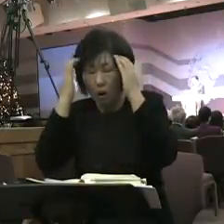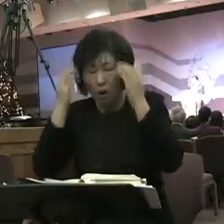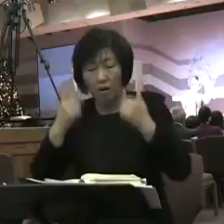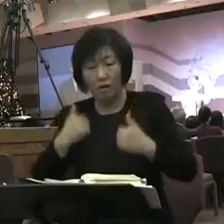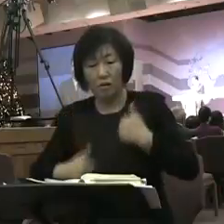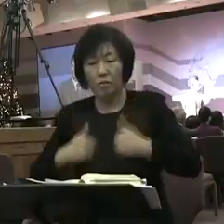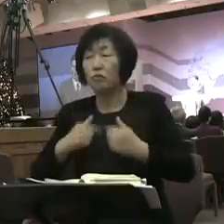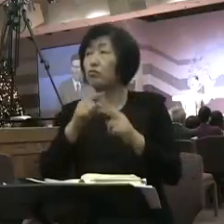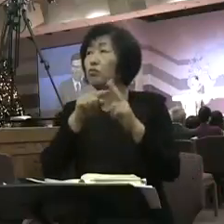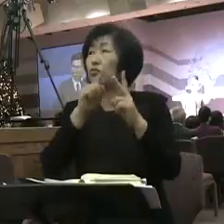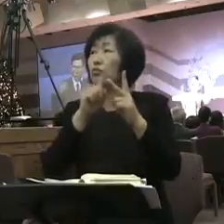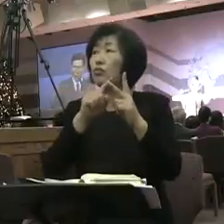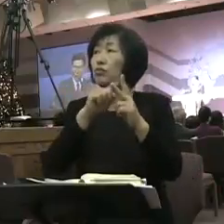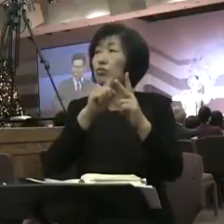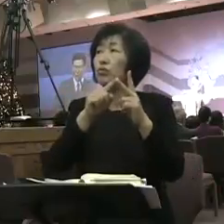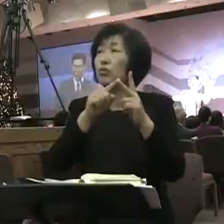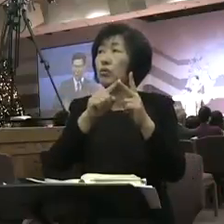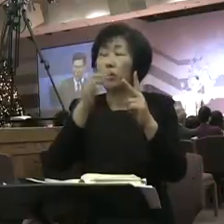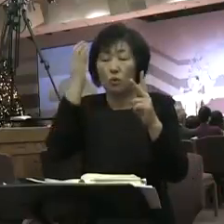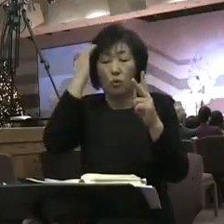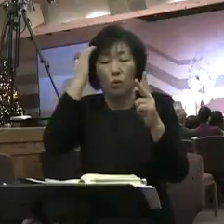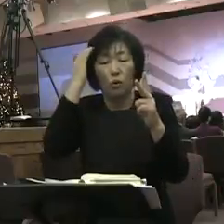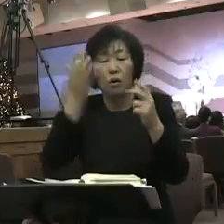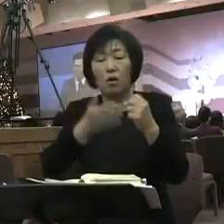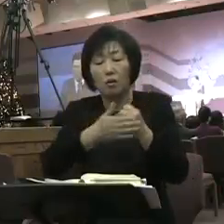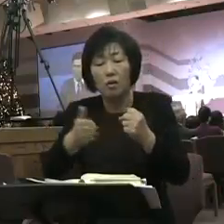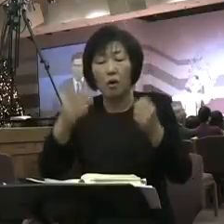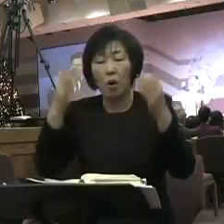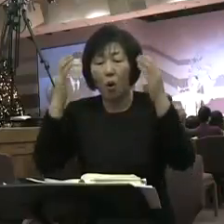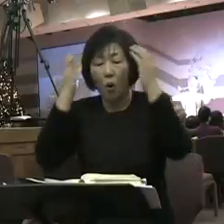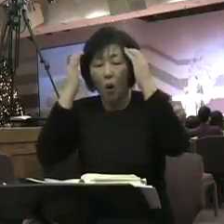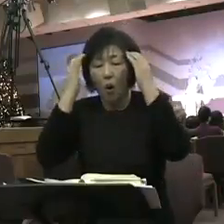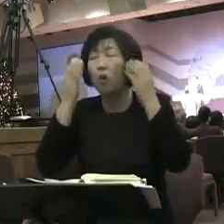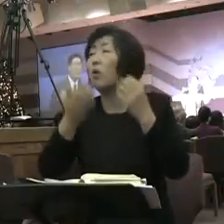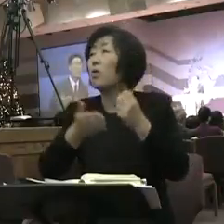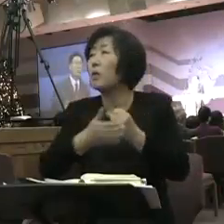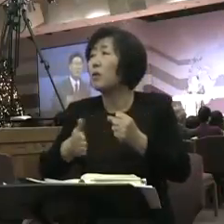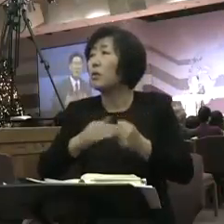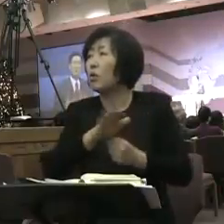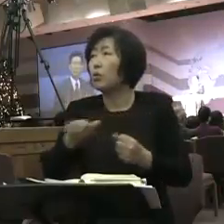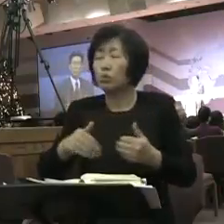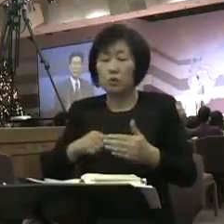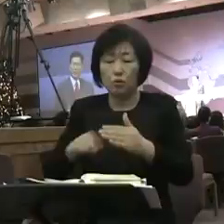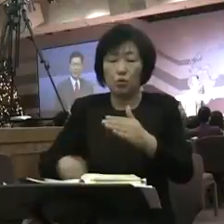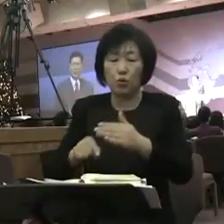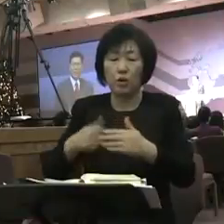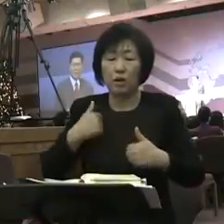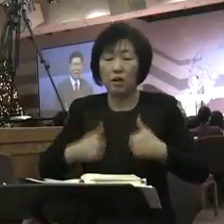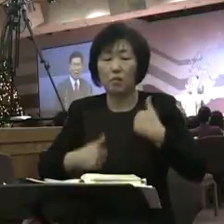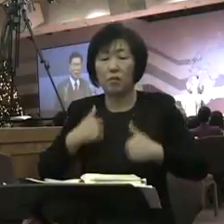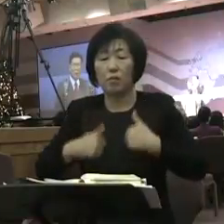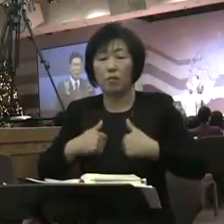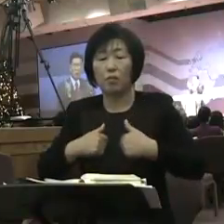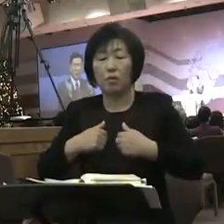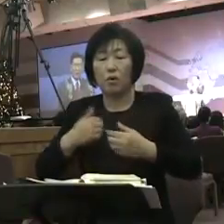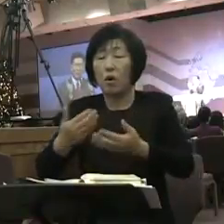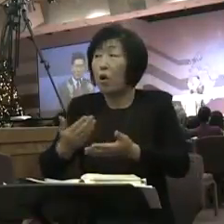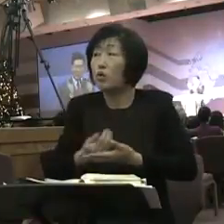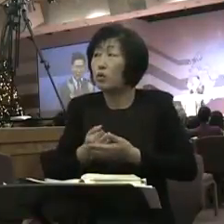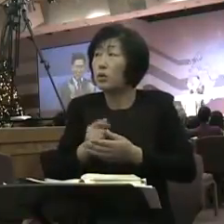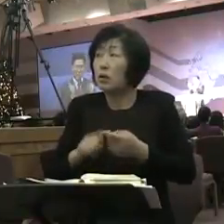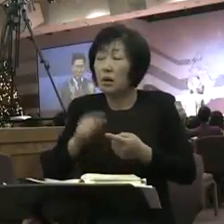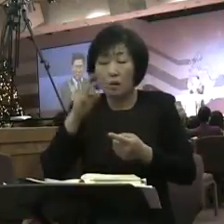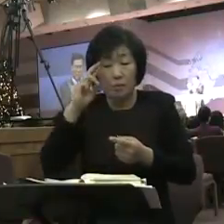기쁨. 고난으로 말미암아, 환난으로 말미암아, 그러나 우리 속에 주어진 이 기쁨에 대해서 바울은 이 두